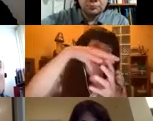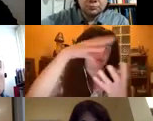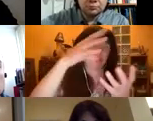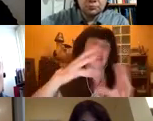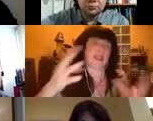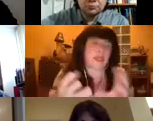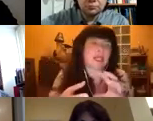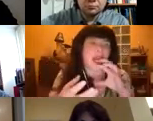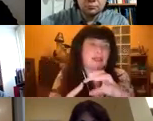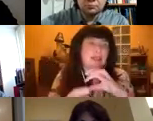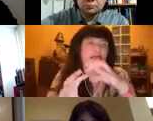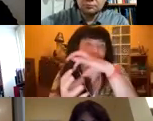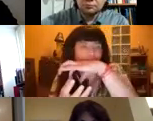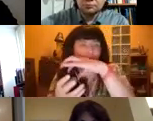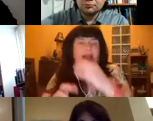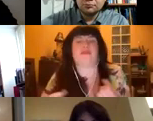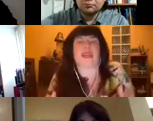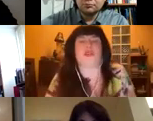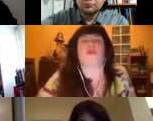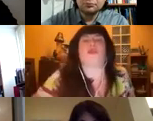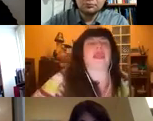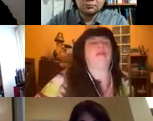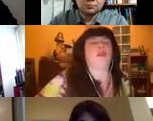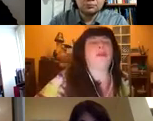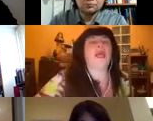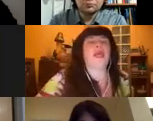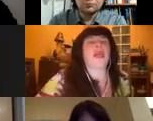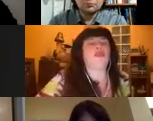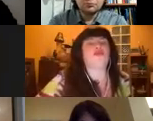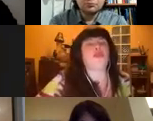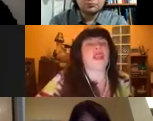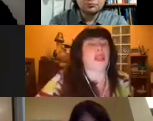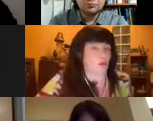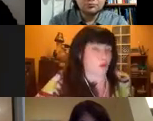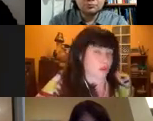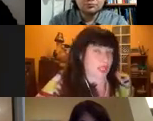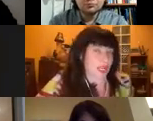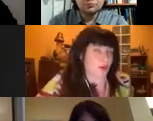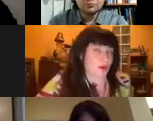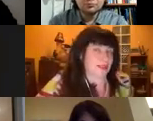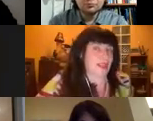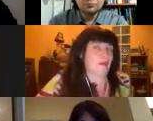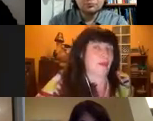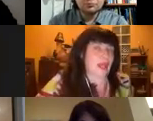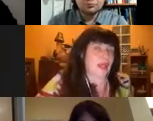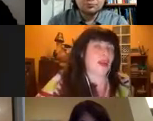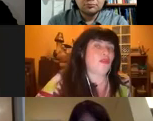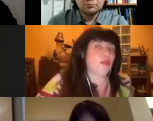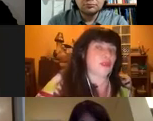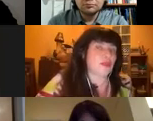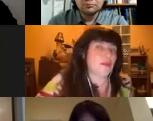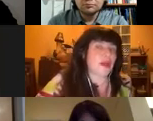o definitivamente hacer un clasificador, por ejemplo. Estos son recursos de la lengua de señas para